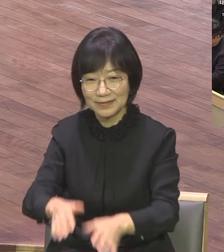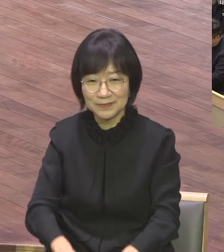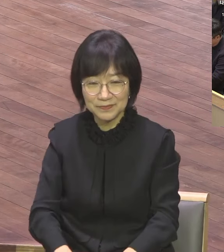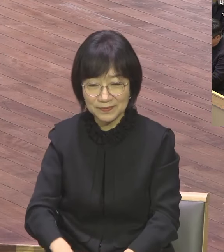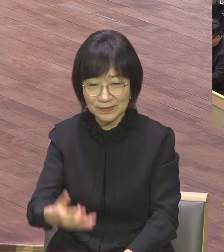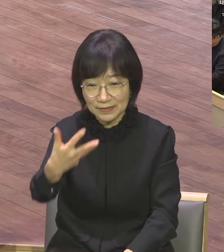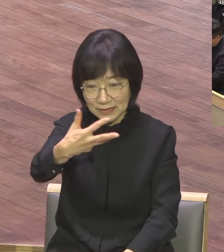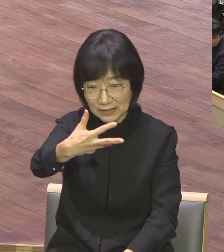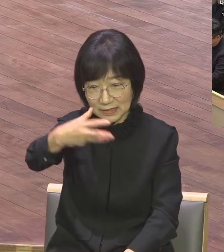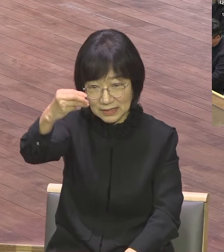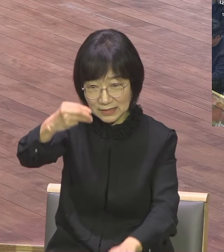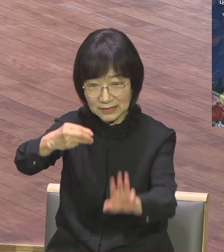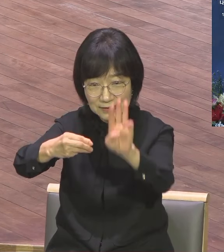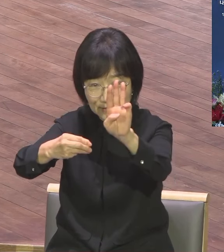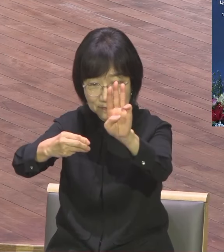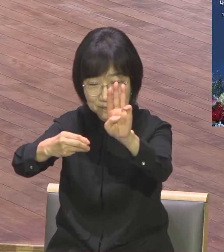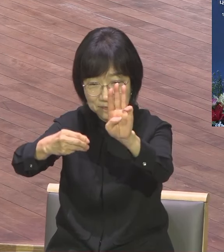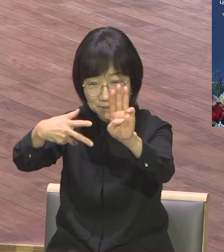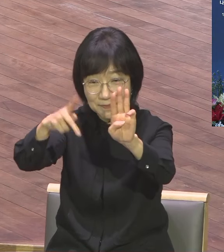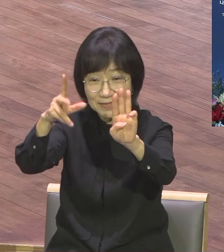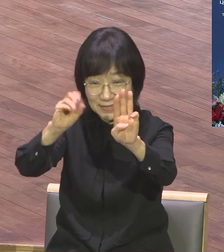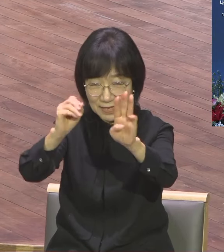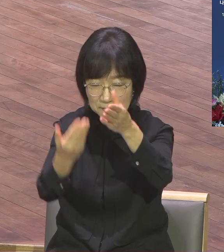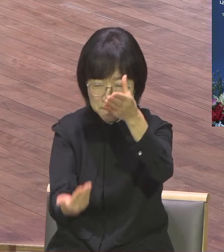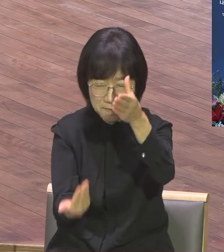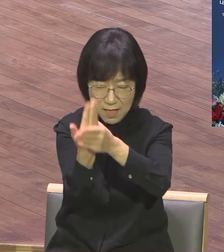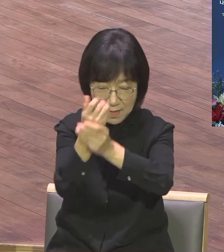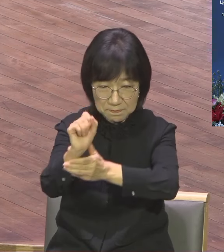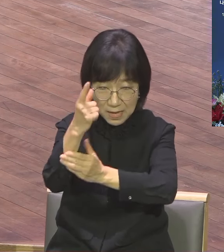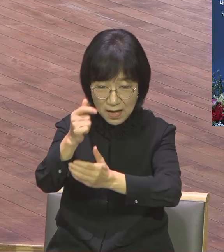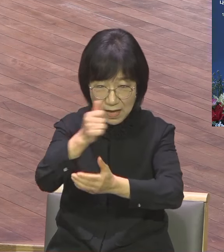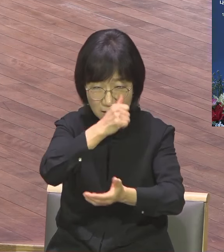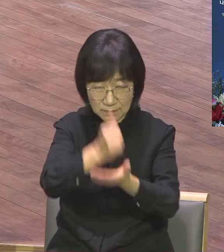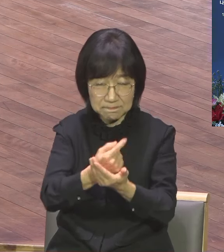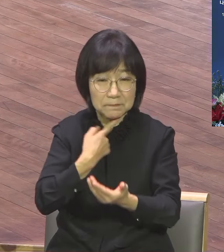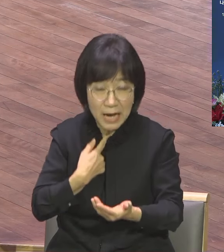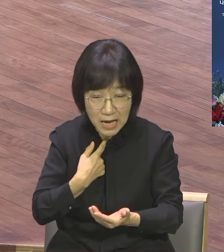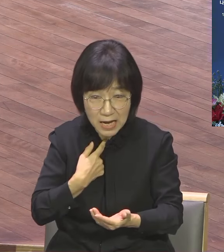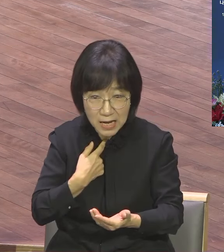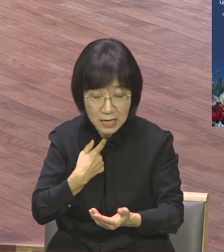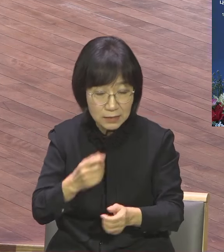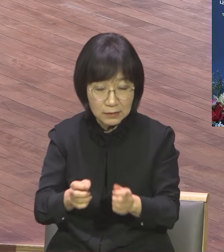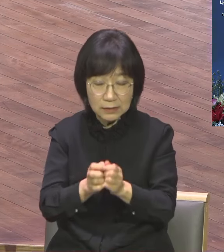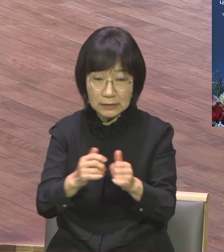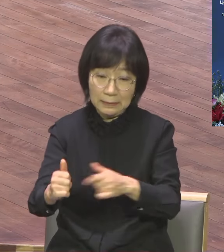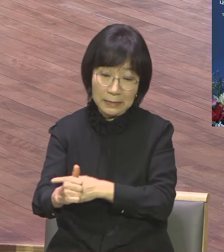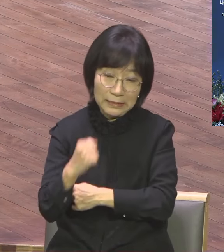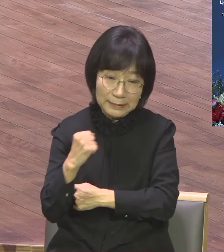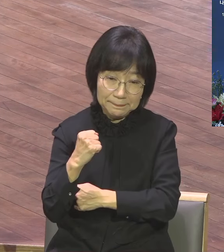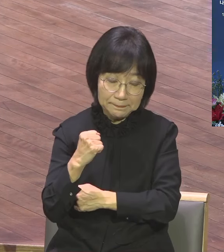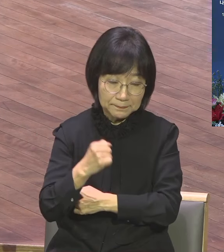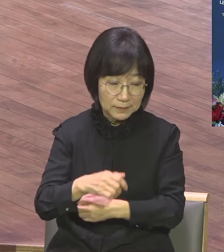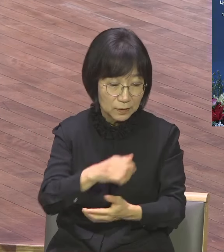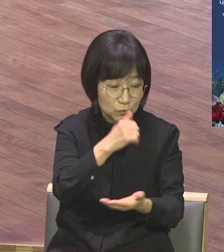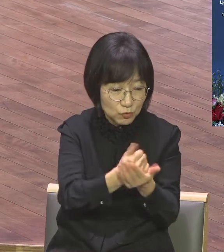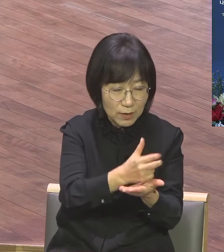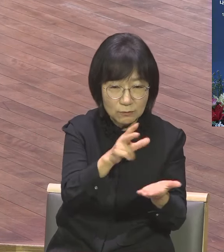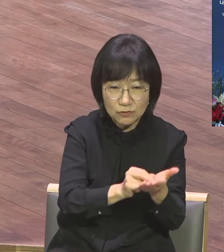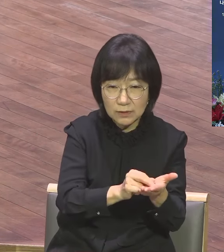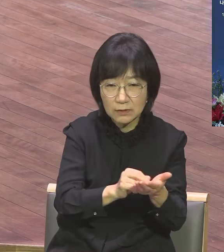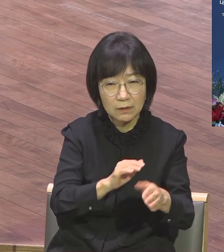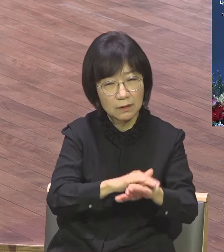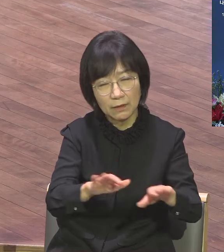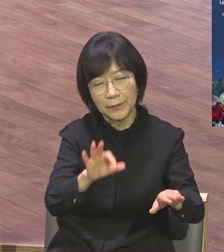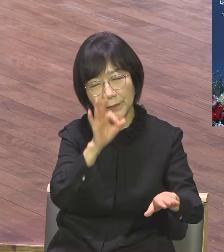창세기 3장 사건에 대해서 범죄한 인간은 스스로 절대로 이 저주에서, 이 죄 문제에서 벗어날 수가